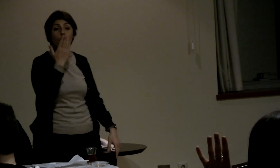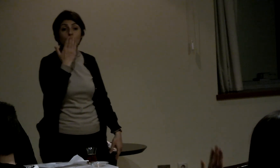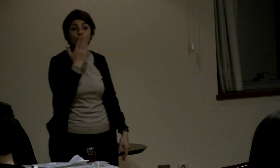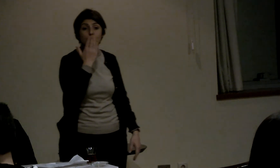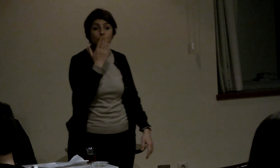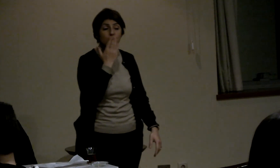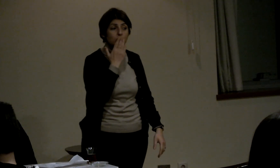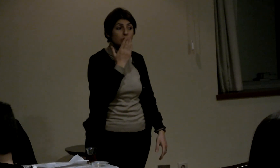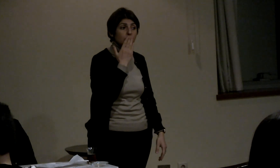Okul.